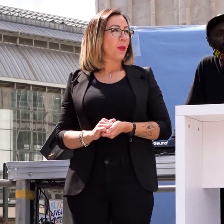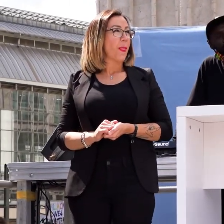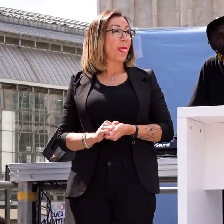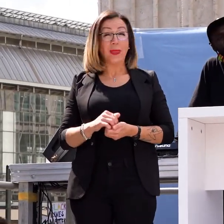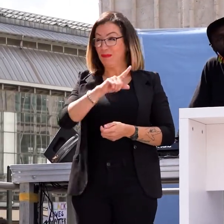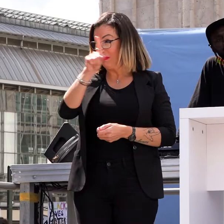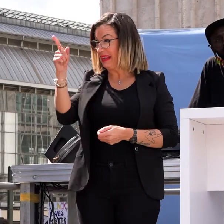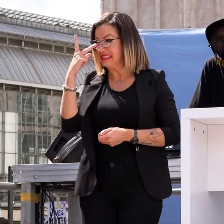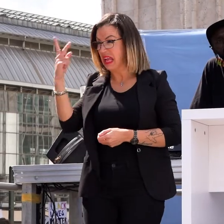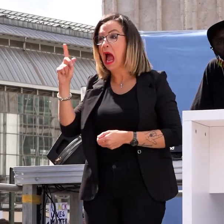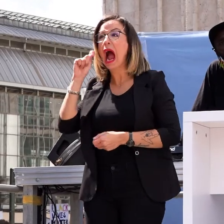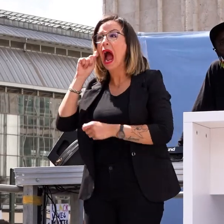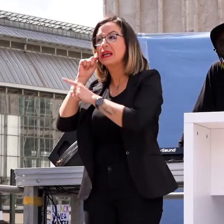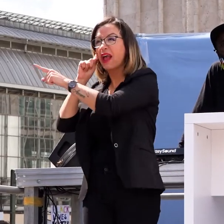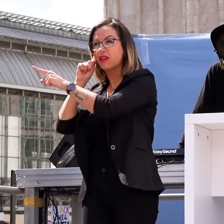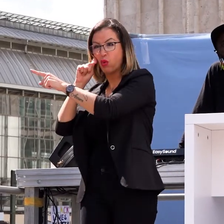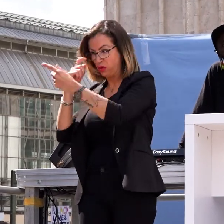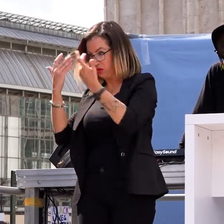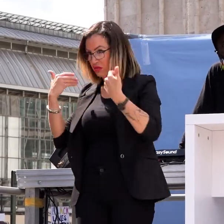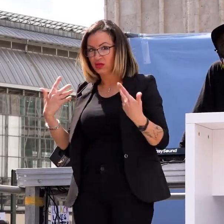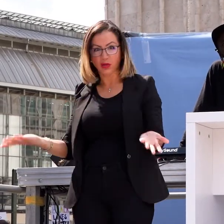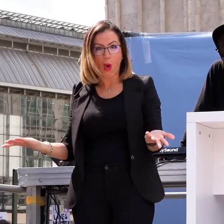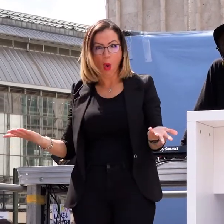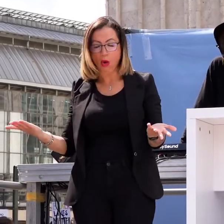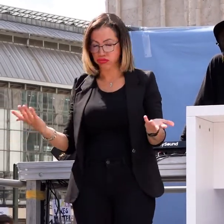Da seht ihr mal, was Rassismus machen kann. Genau das.